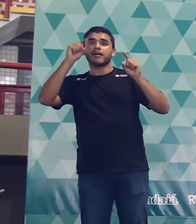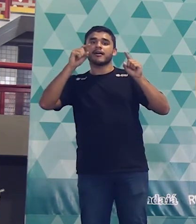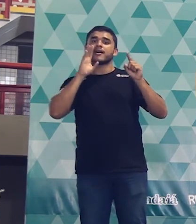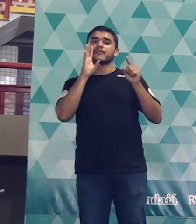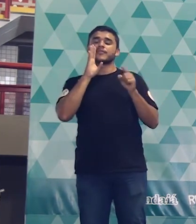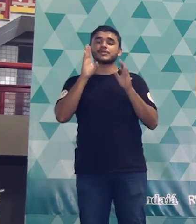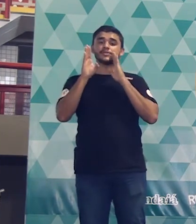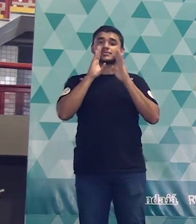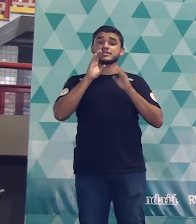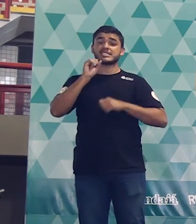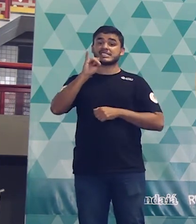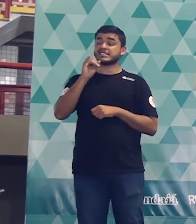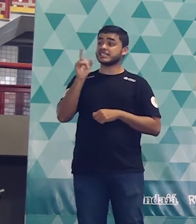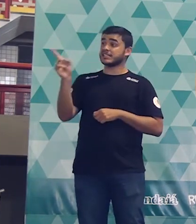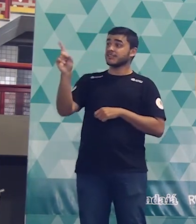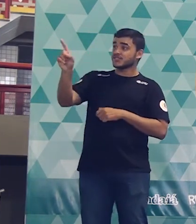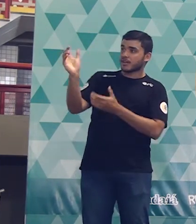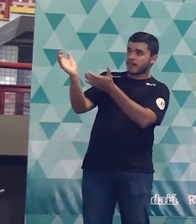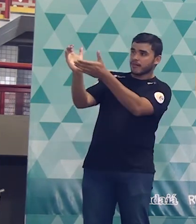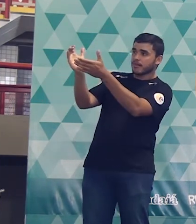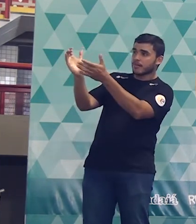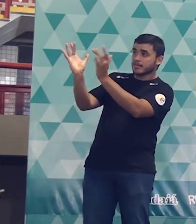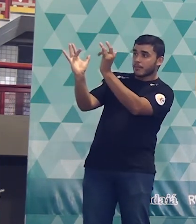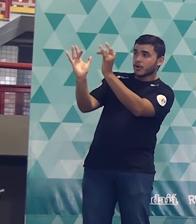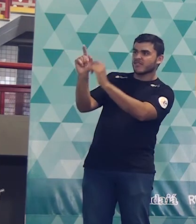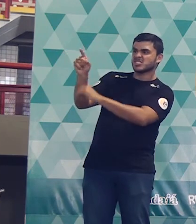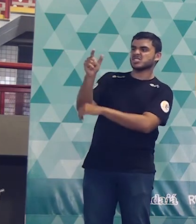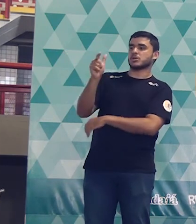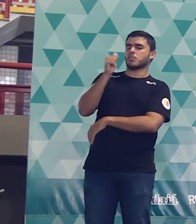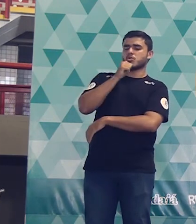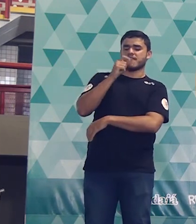quando a outra é mais feia, hein? Eita, aí que é bom. Aí, tá vendo, né?